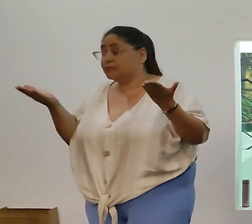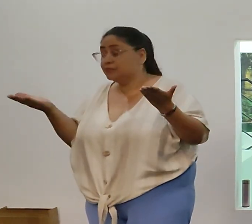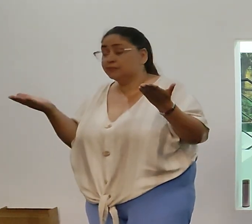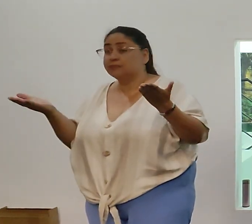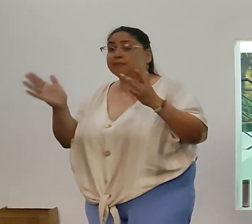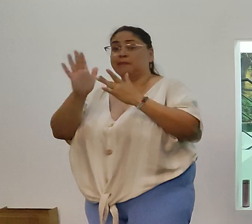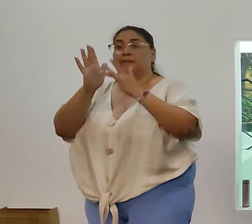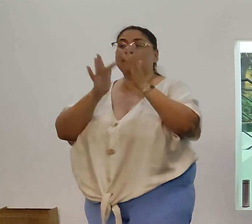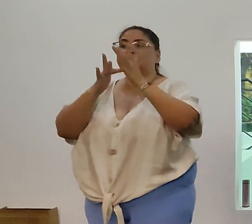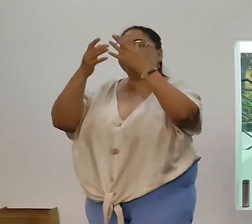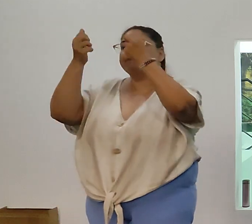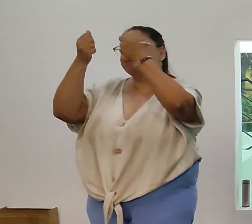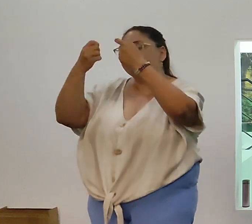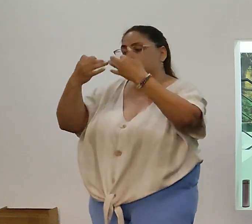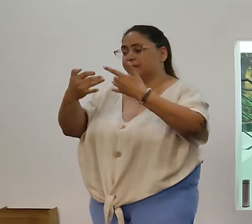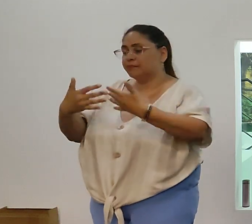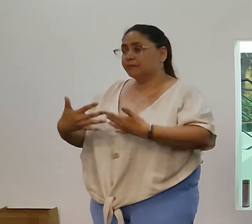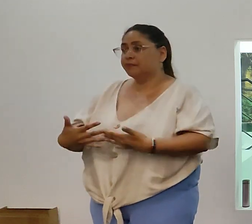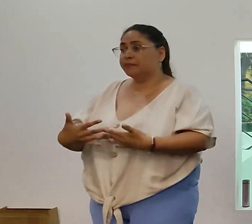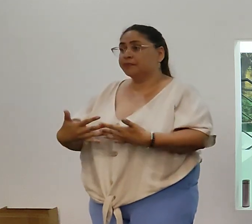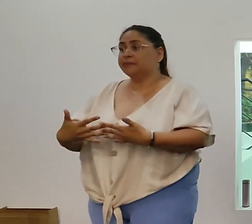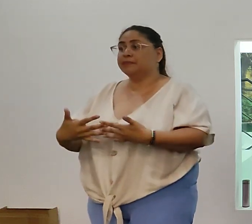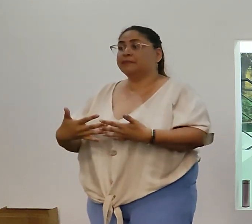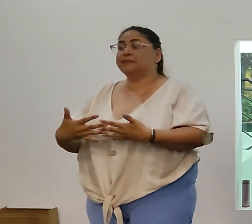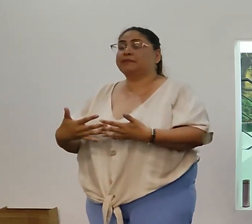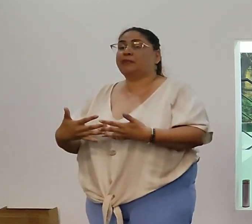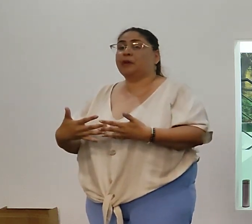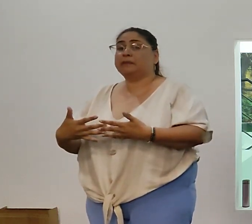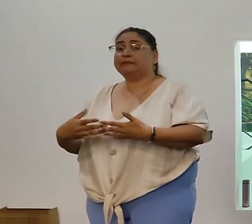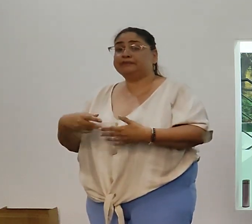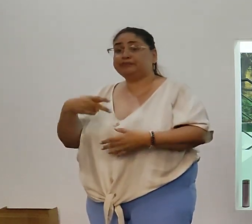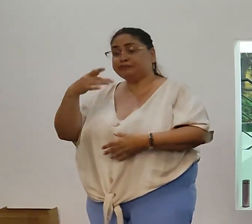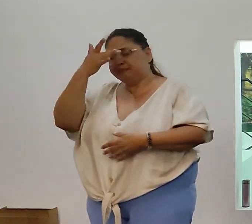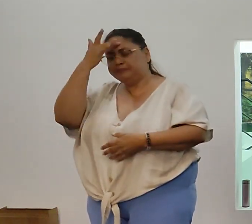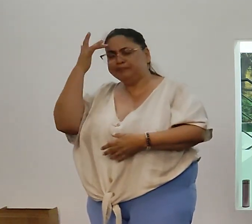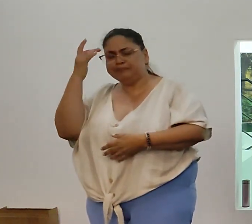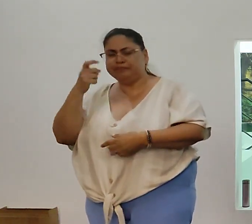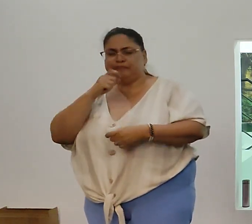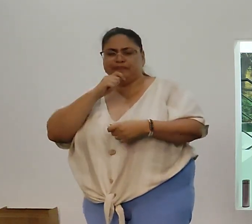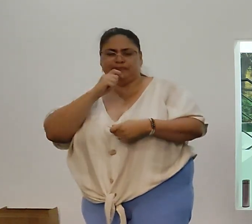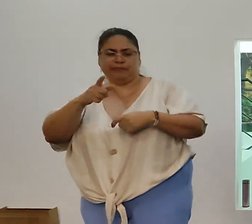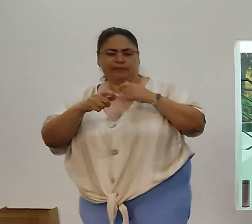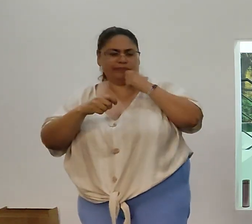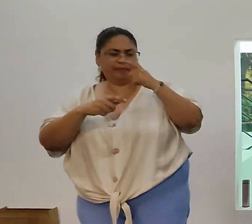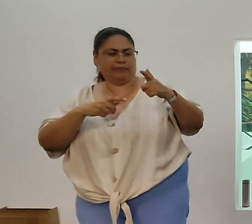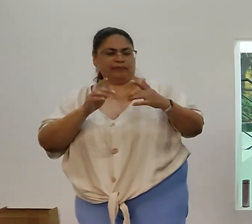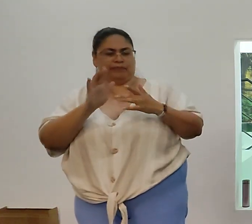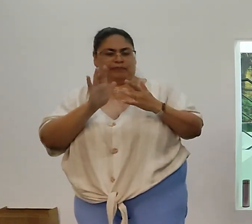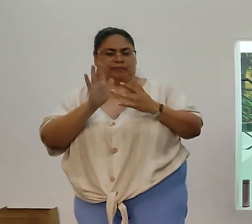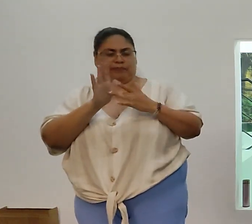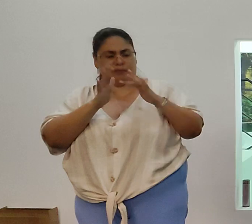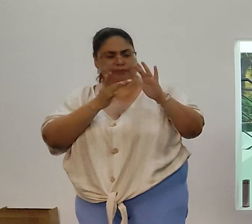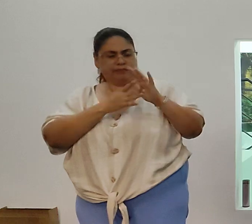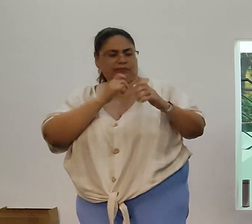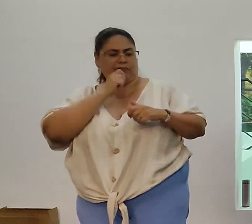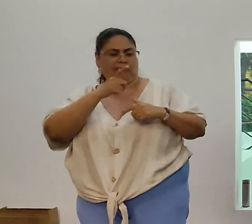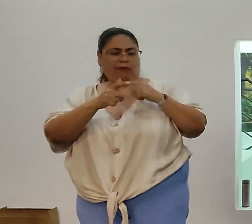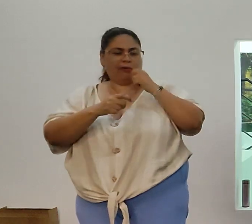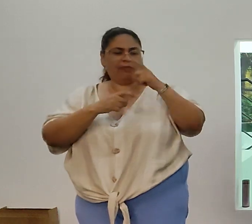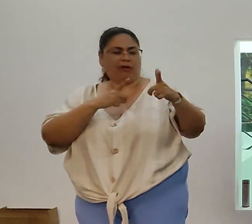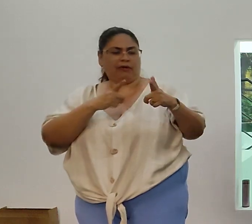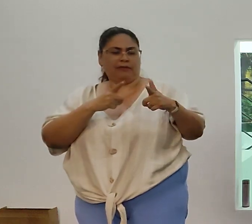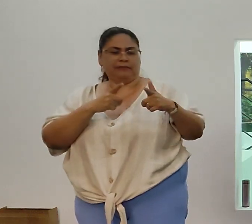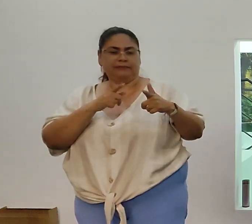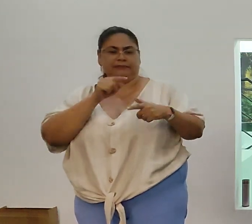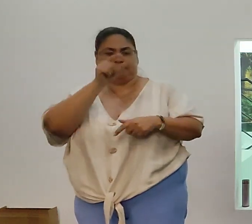Jesus estava explicando essa questão e os fariseus começaram a zombar dele. Os fariseus começaram a zombar